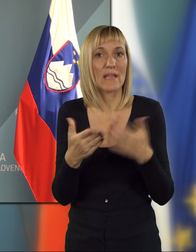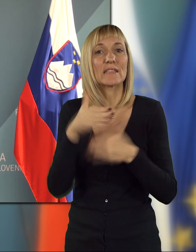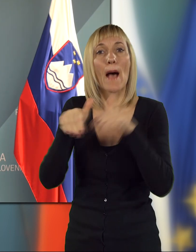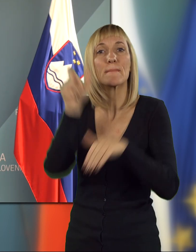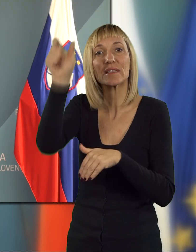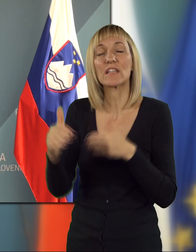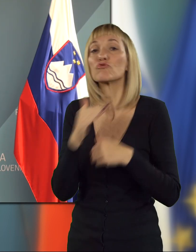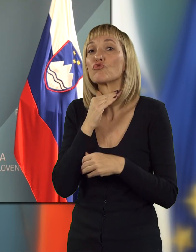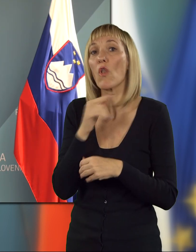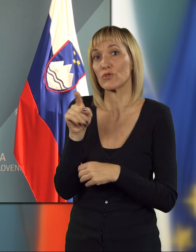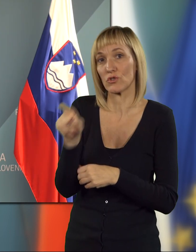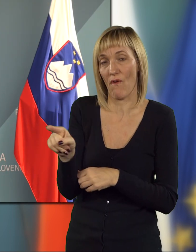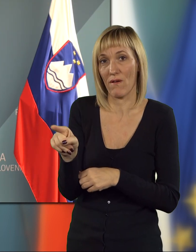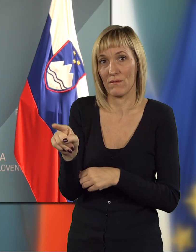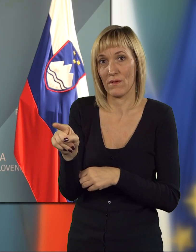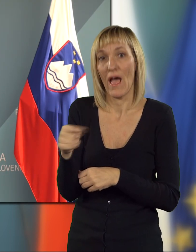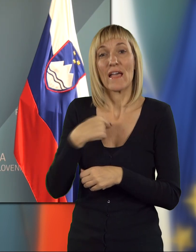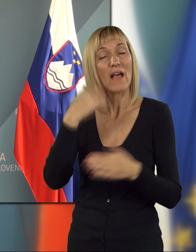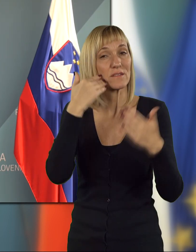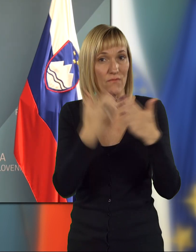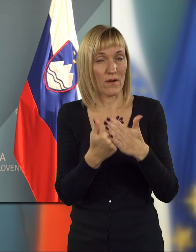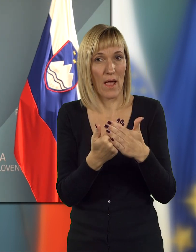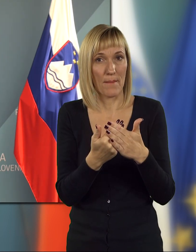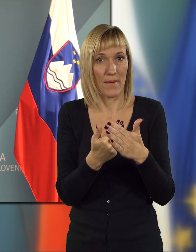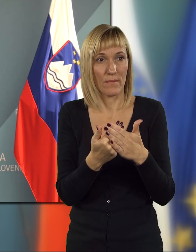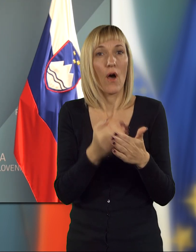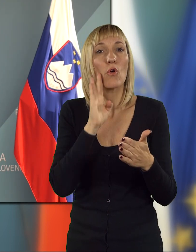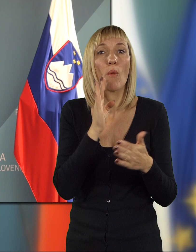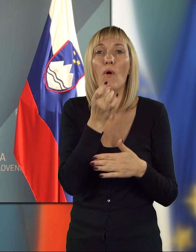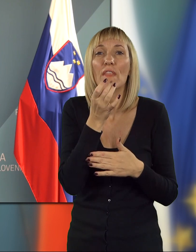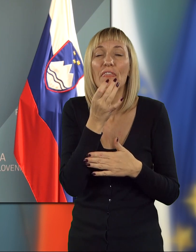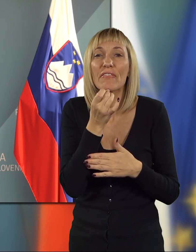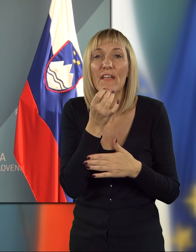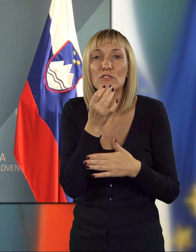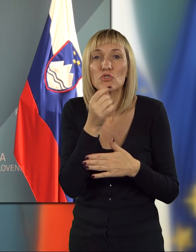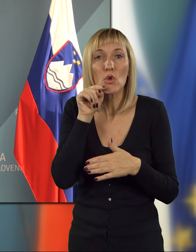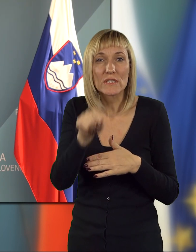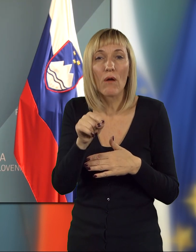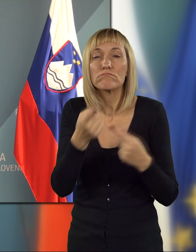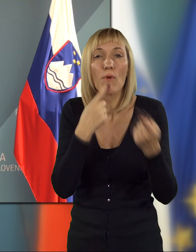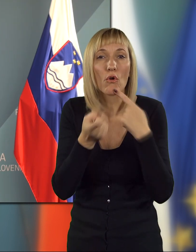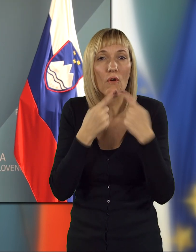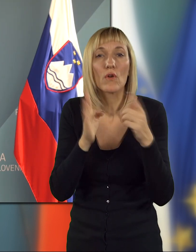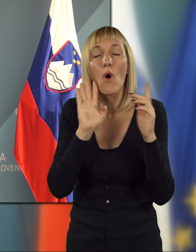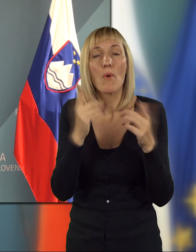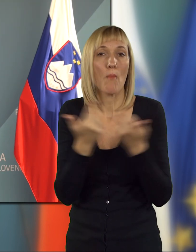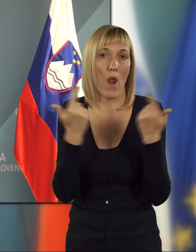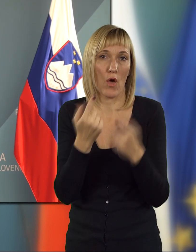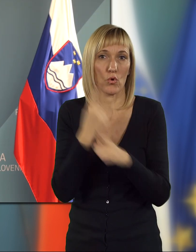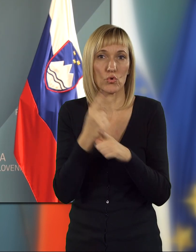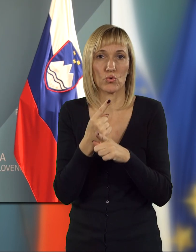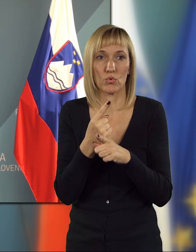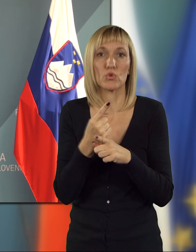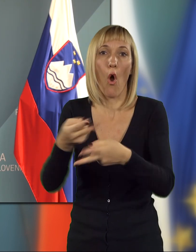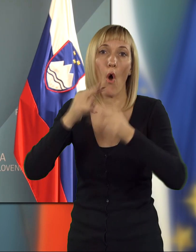vprašanje za ministra za šolstvo in verjamem, ko se bomo podrobneje s tem seznanili,